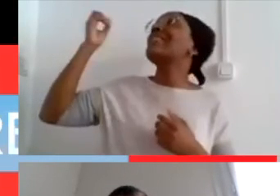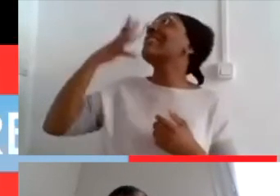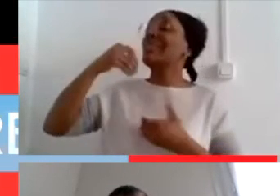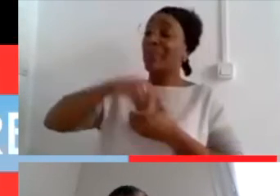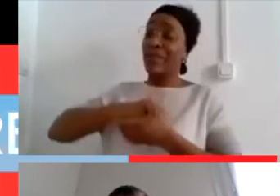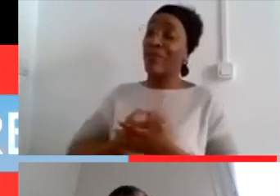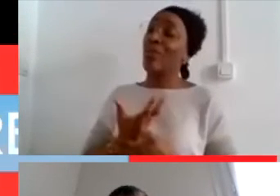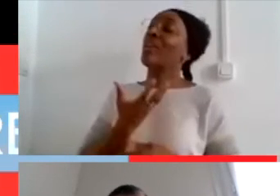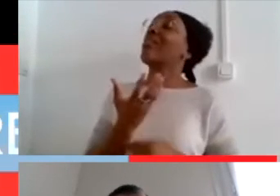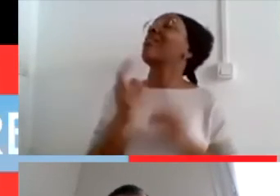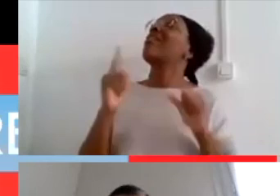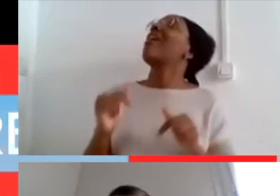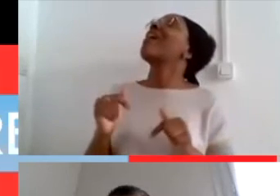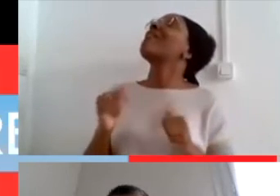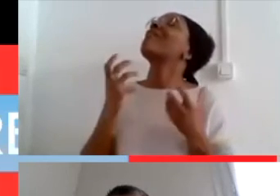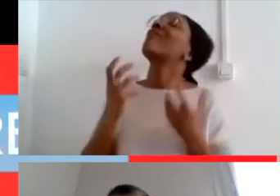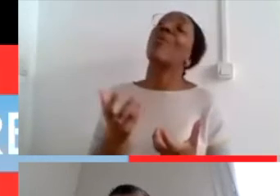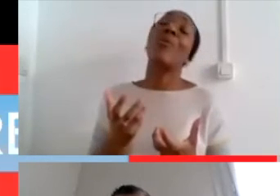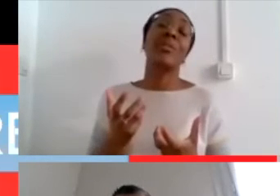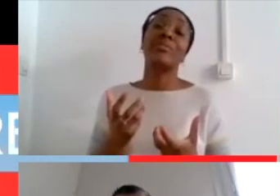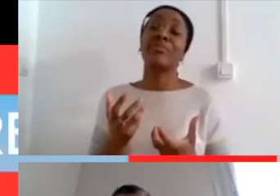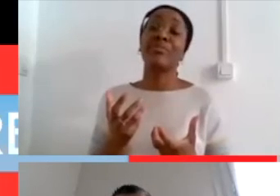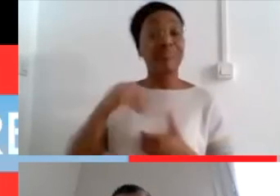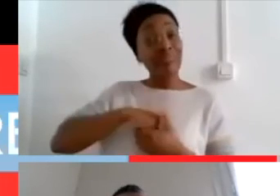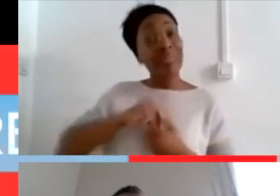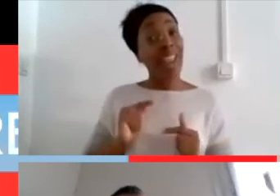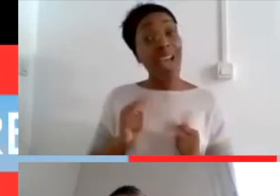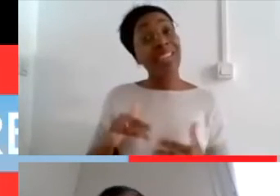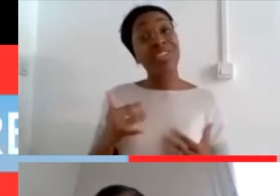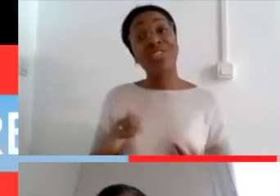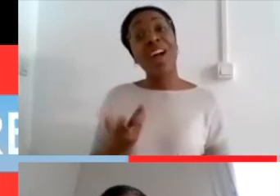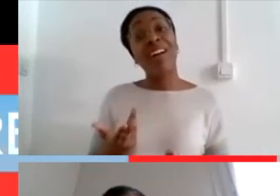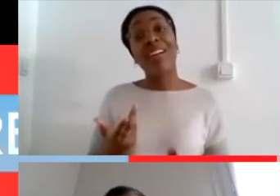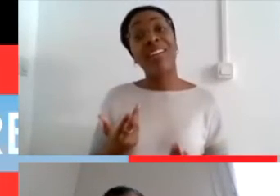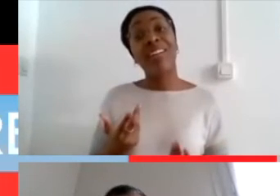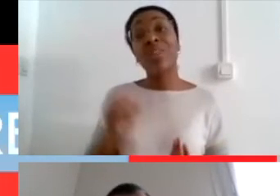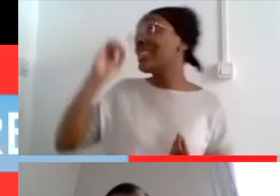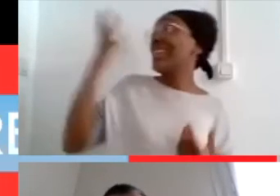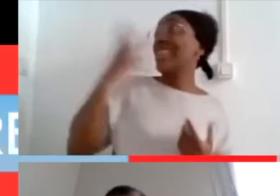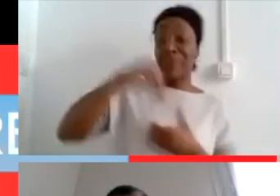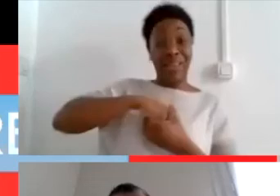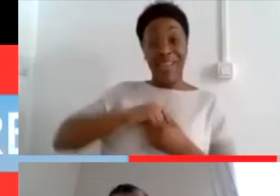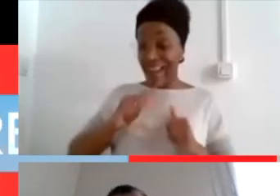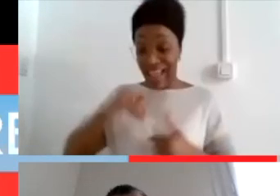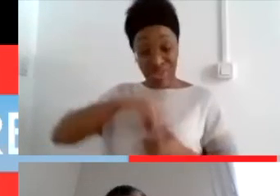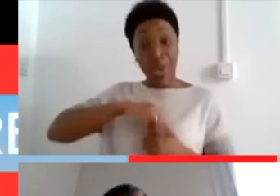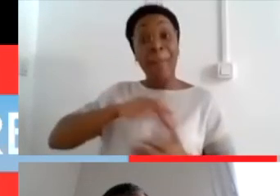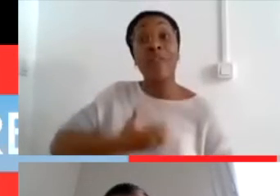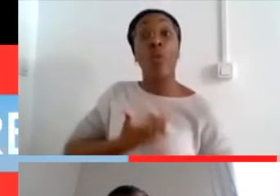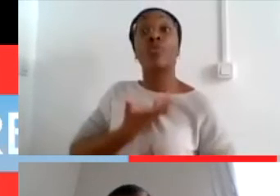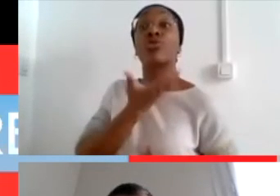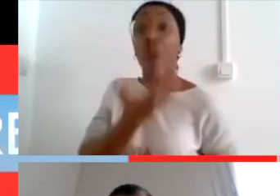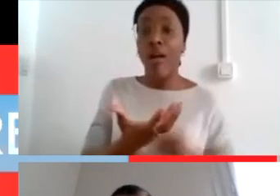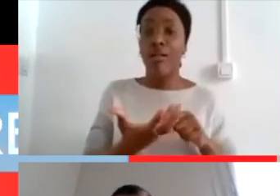vie. Le fruit, en fait, il est en toi, hein. Il ne va pas venir de l'extérieur vers l'intérieur, il est déjà en toi. Le